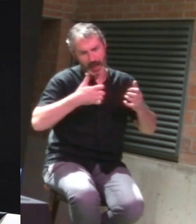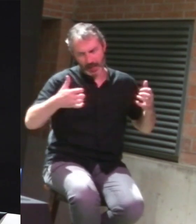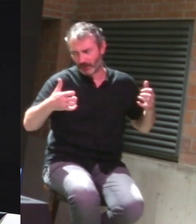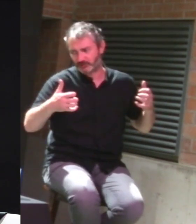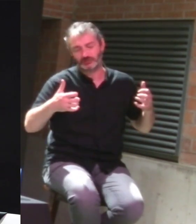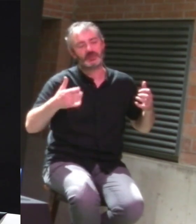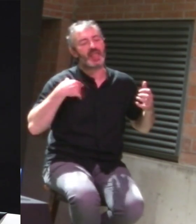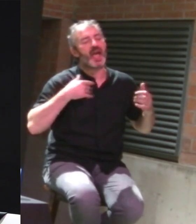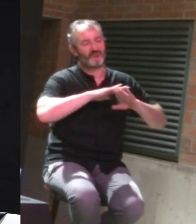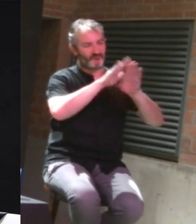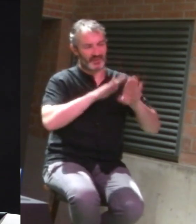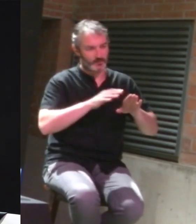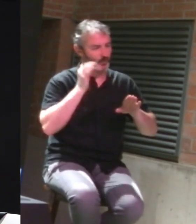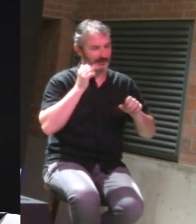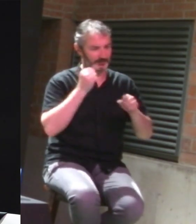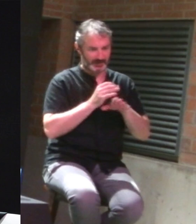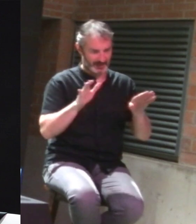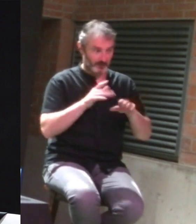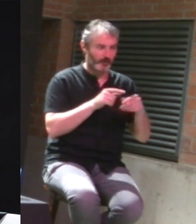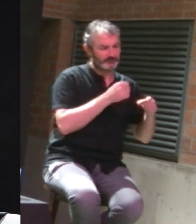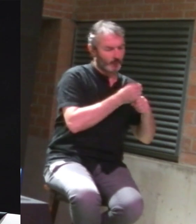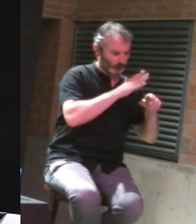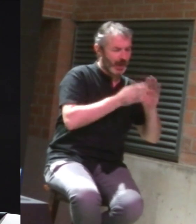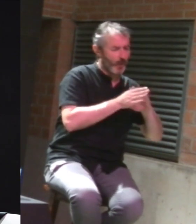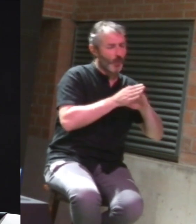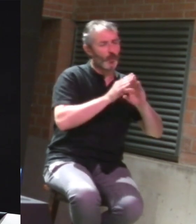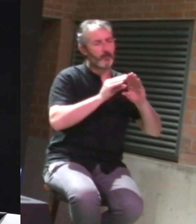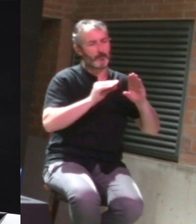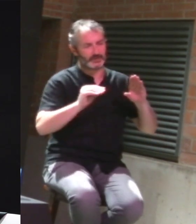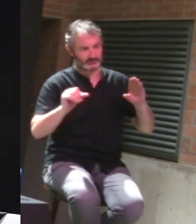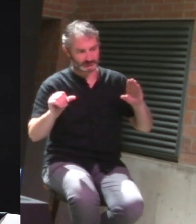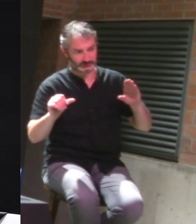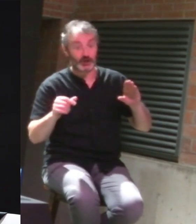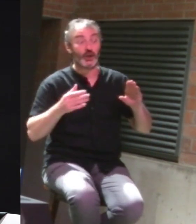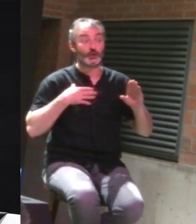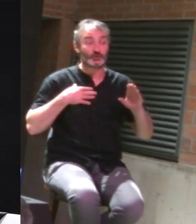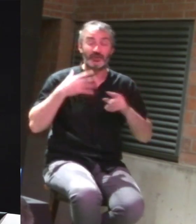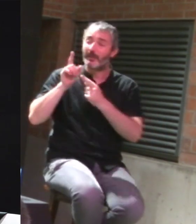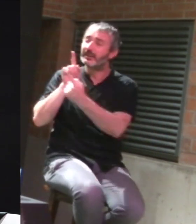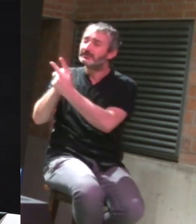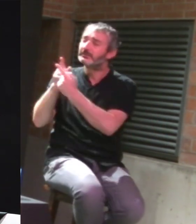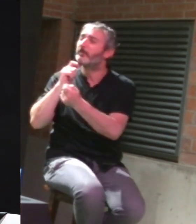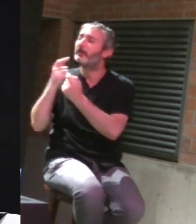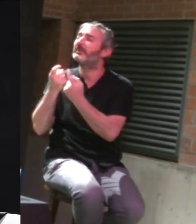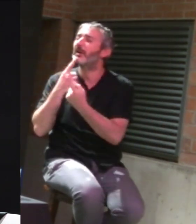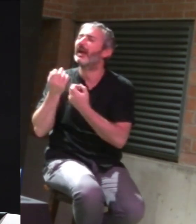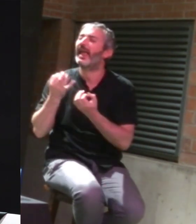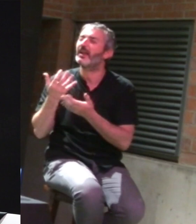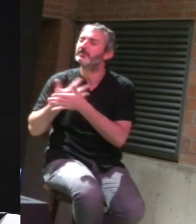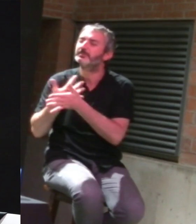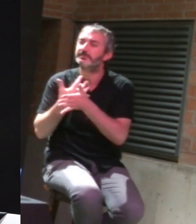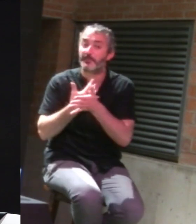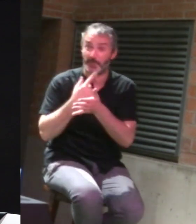anys del pistolarisme i encara hi haurà torns de nit. I tots els que hem entrevistat gent de fàbrica ens deien que